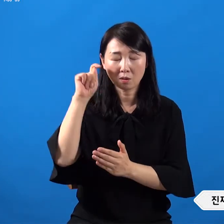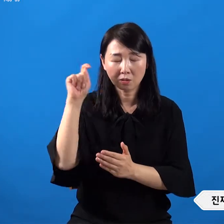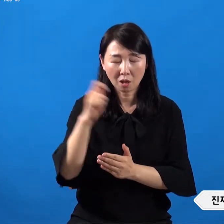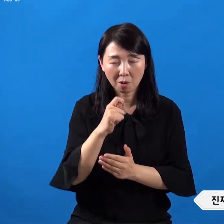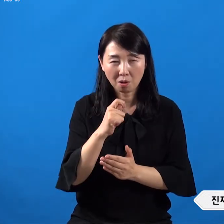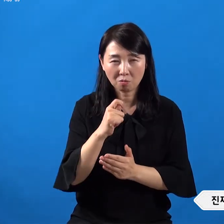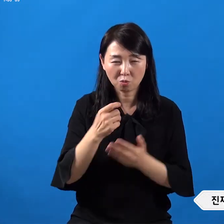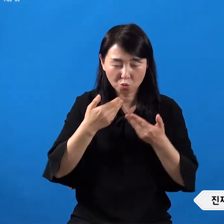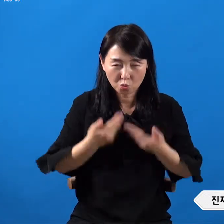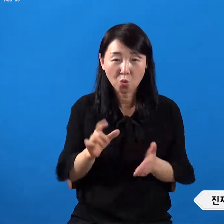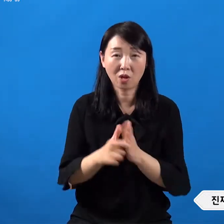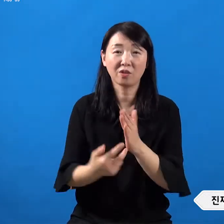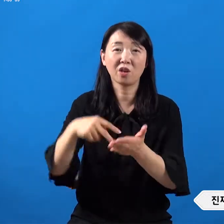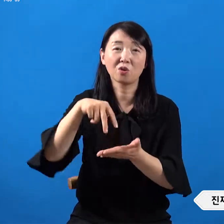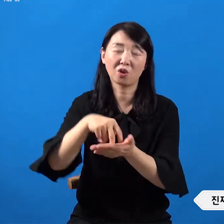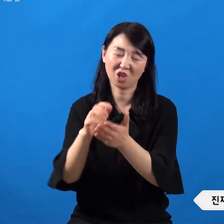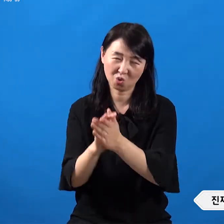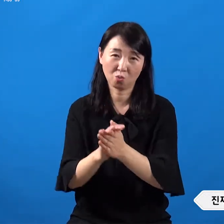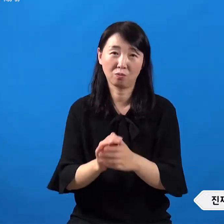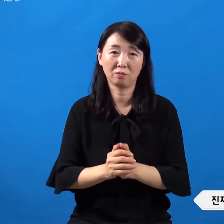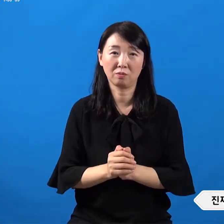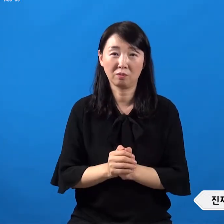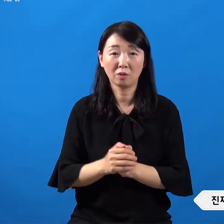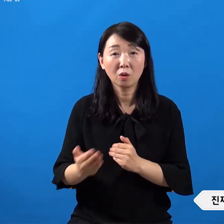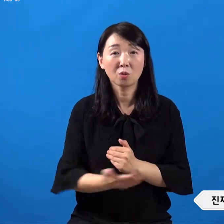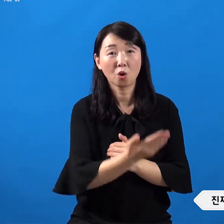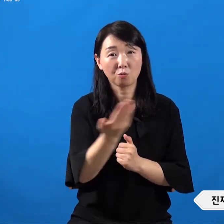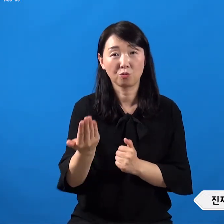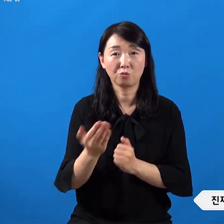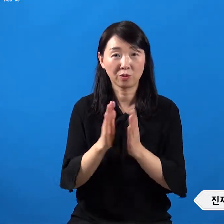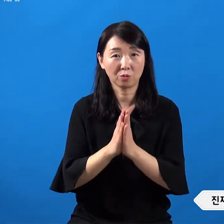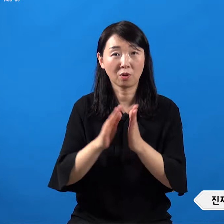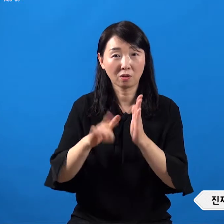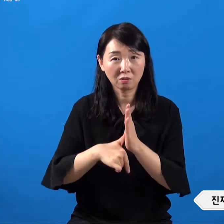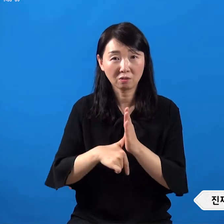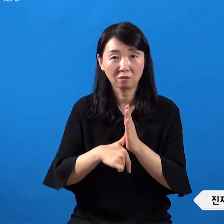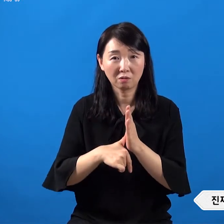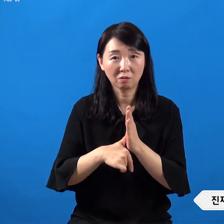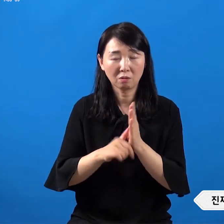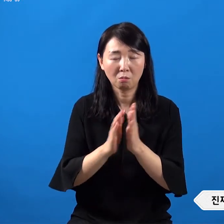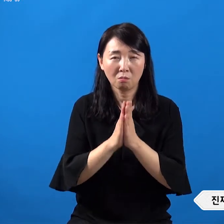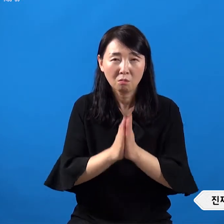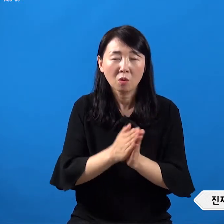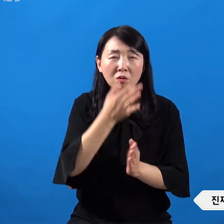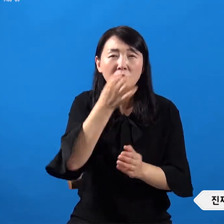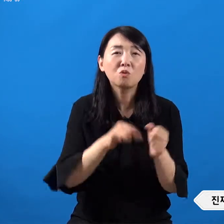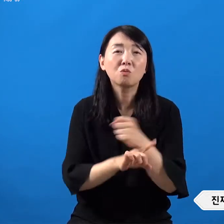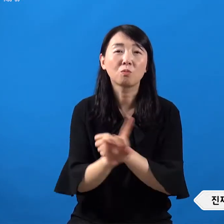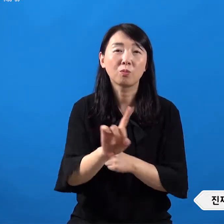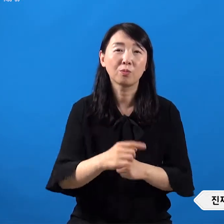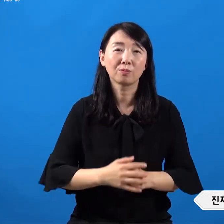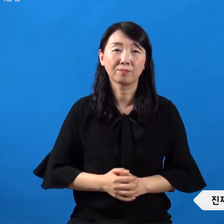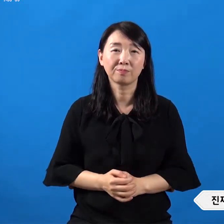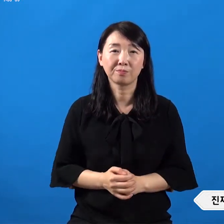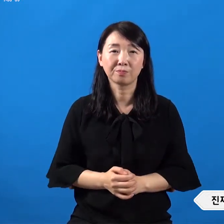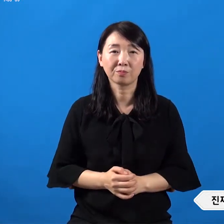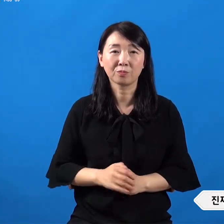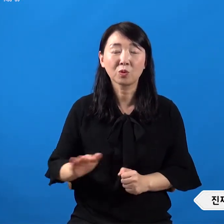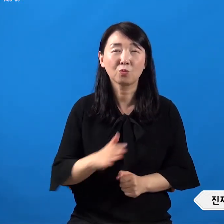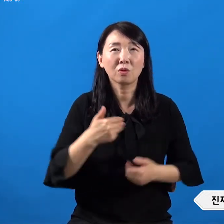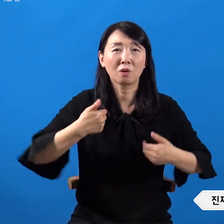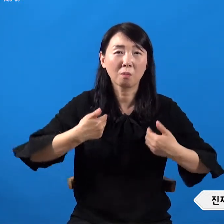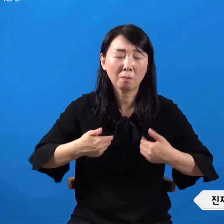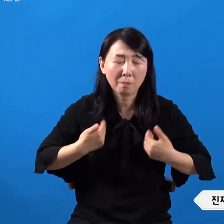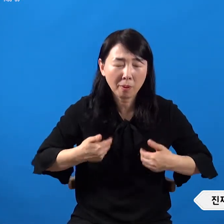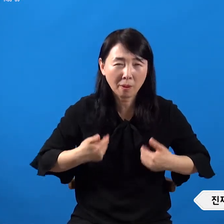일어나 기도하셨습니다. 사랑하는 여러분, 우리가 기도하면서도 기도하기 힘든 이유가 무엇입니까?